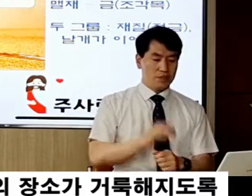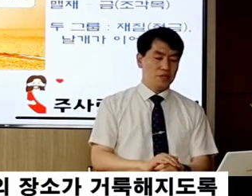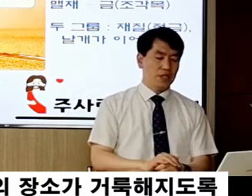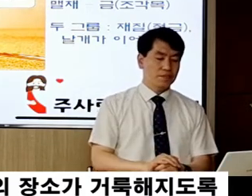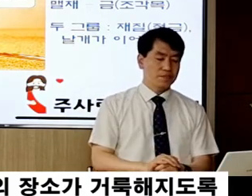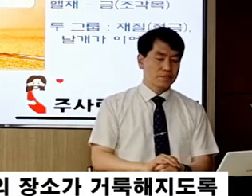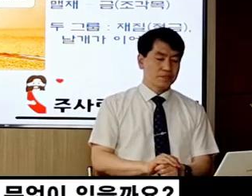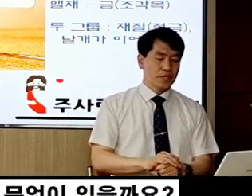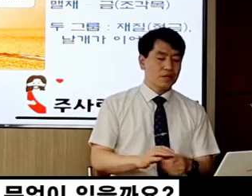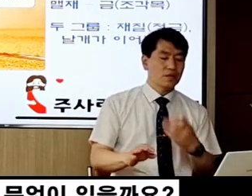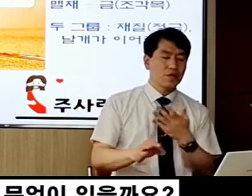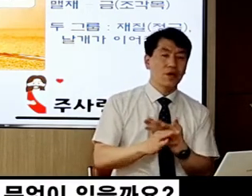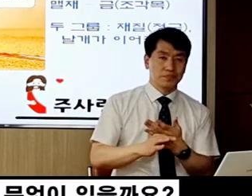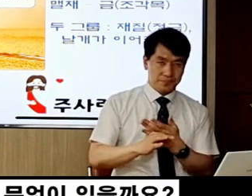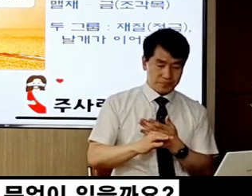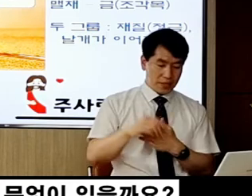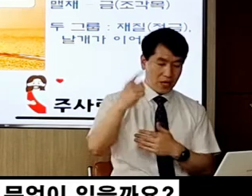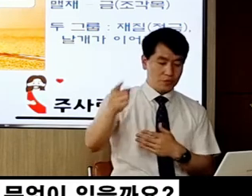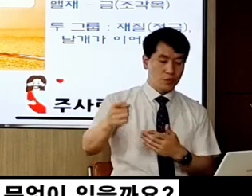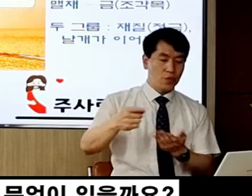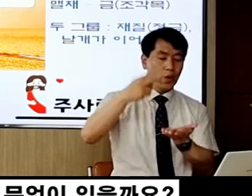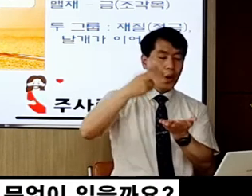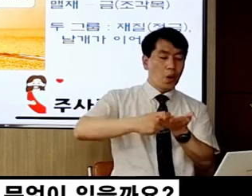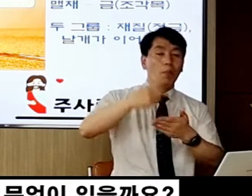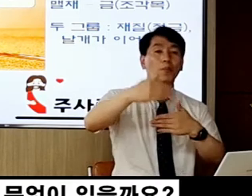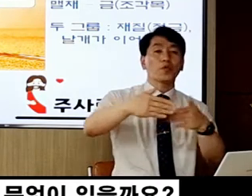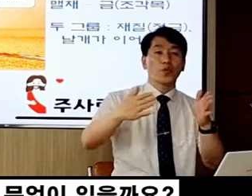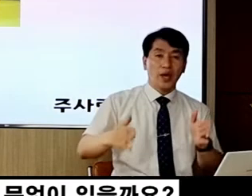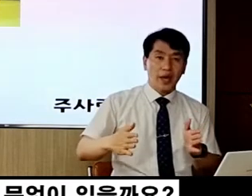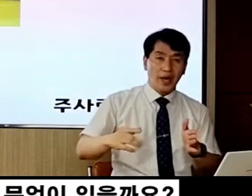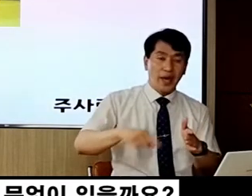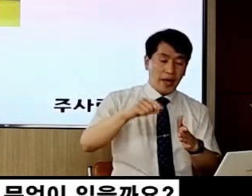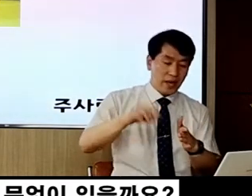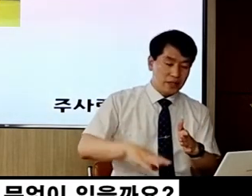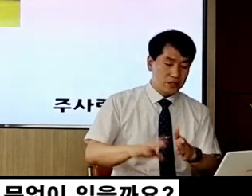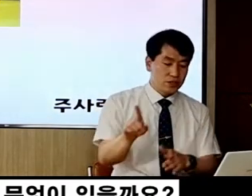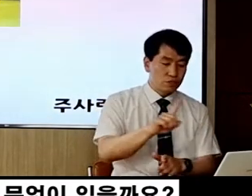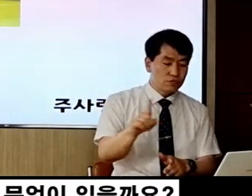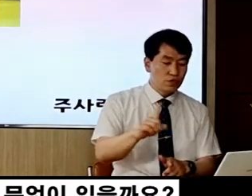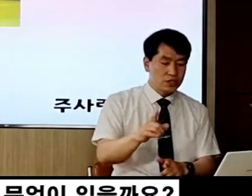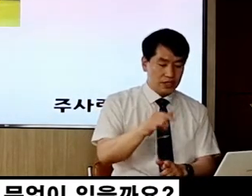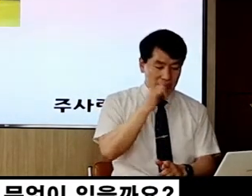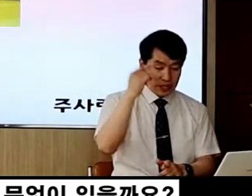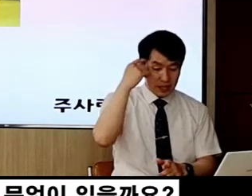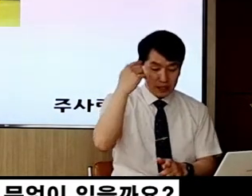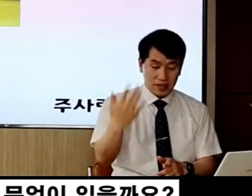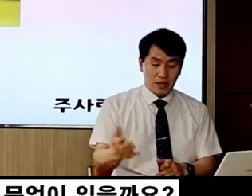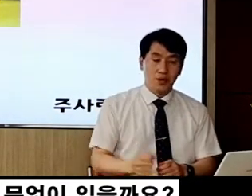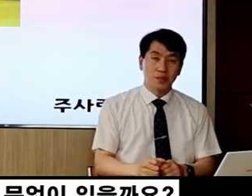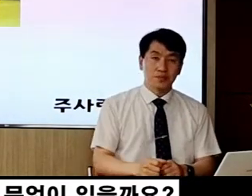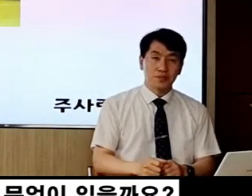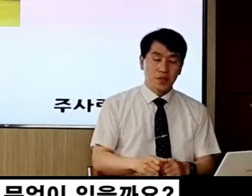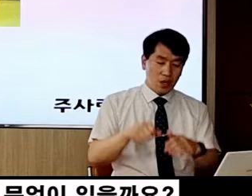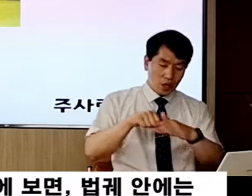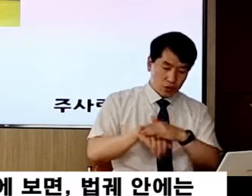것입니다. 자, 그러면 다음으로 법궤 안에는 무엇이 있을까요?